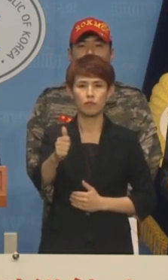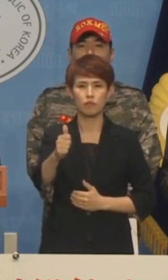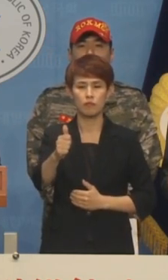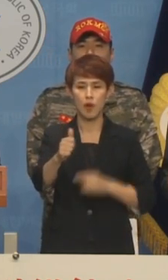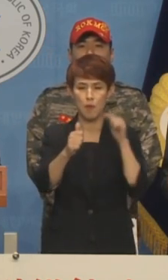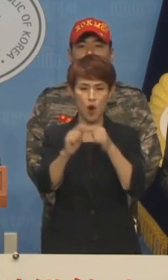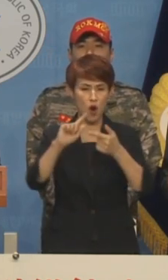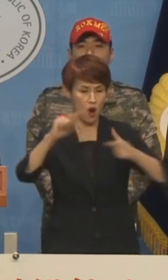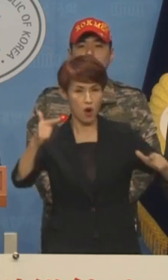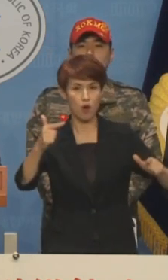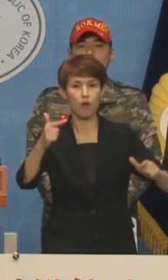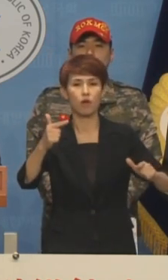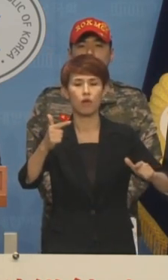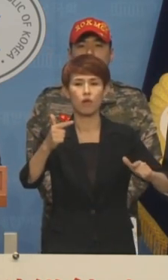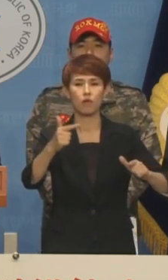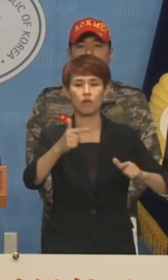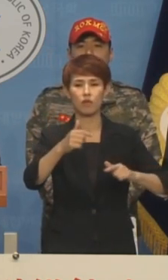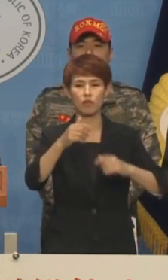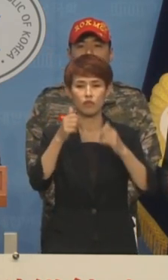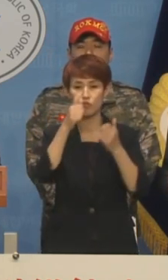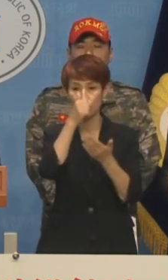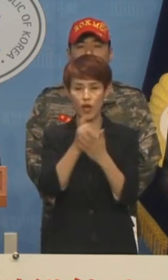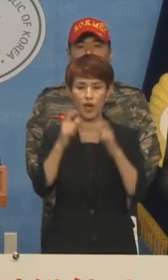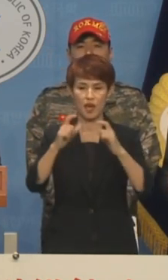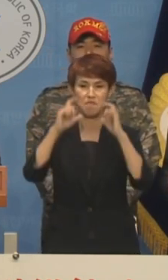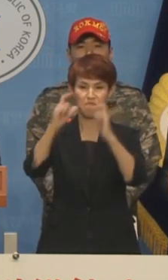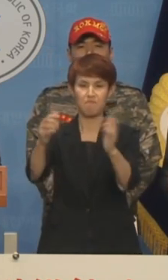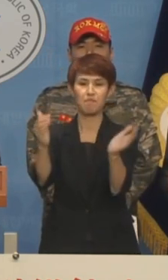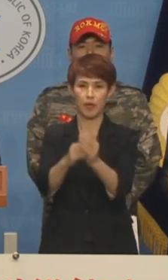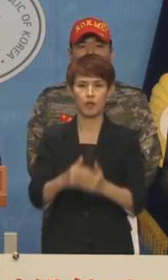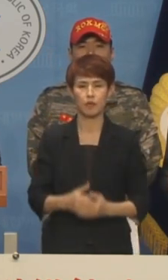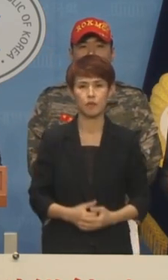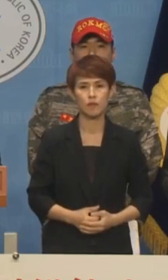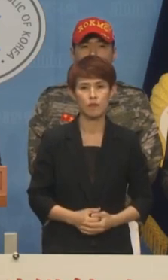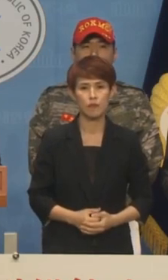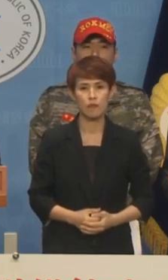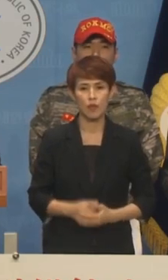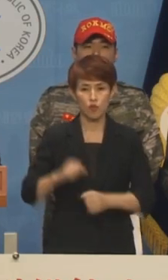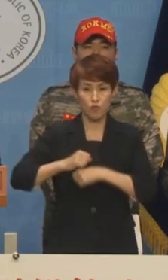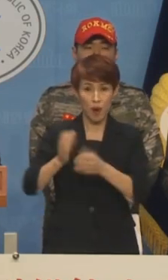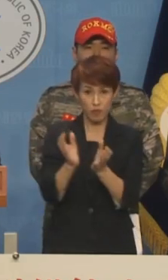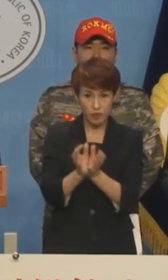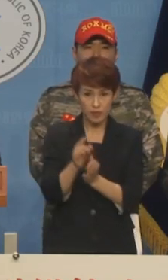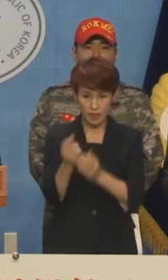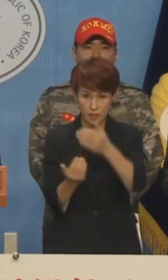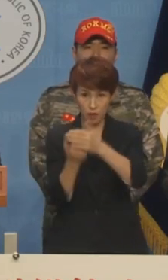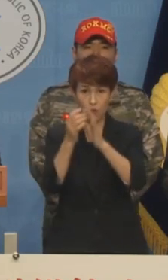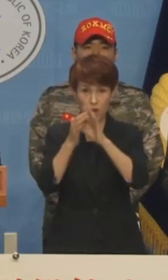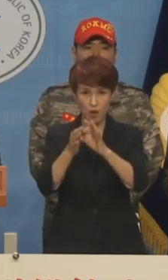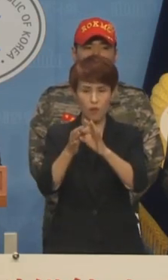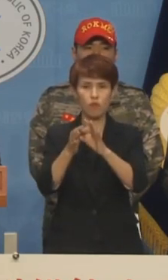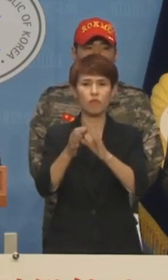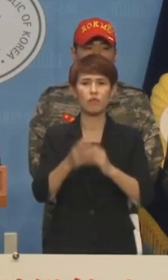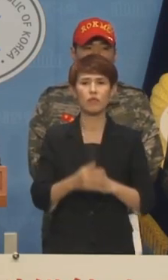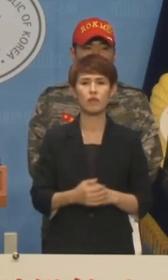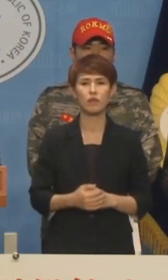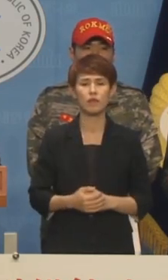혐의로 형사 입건까지 했다가 항명죄로 죄명을 변경했습니다. 국방부는 결국 이 사건에 대해 현장